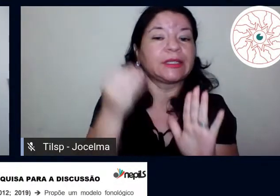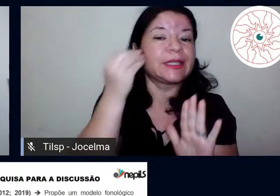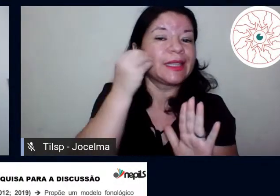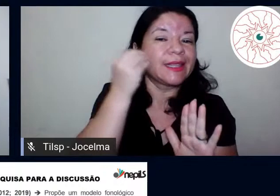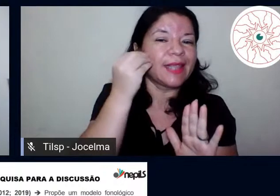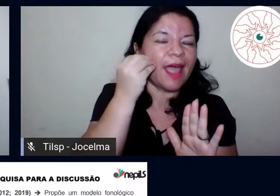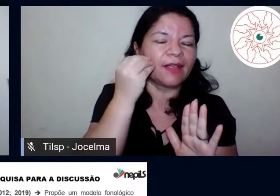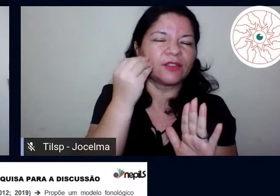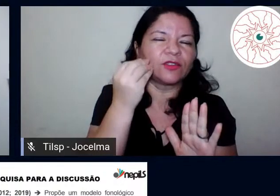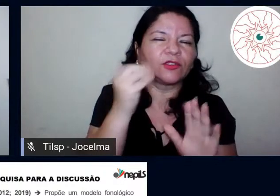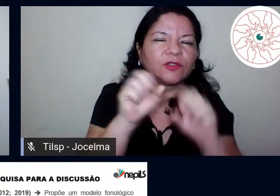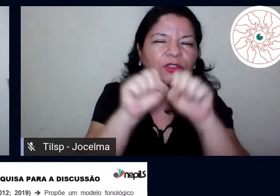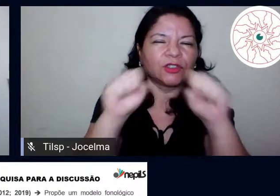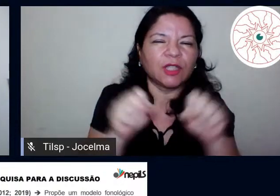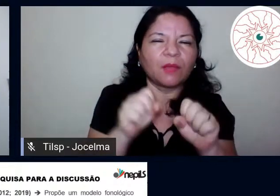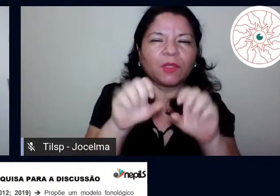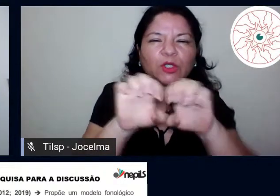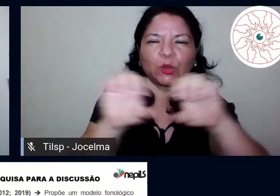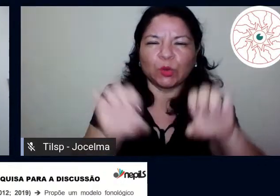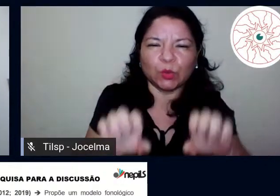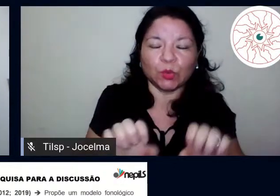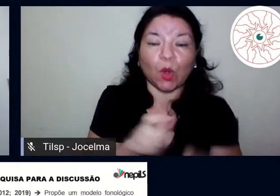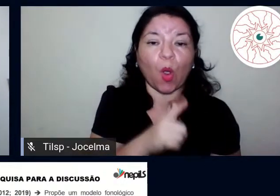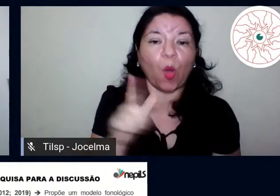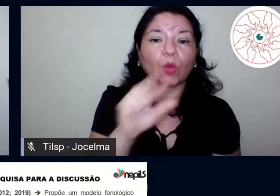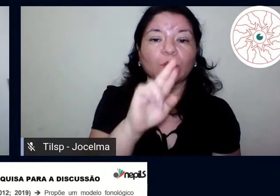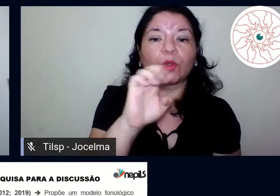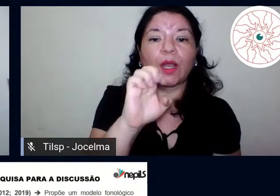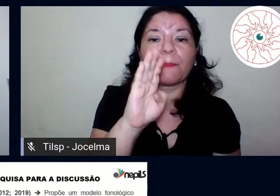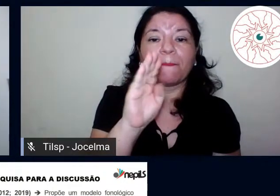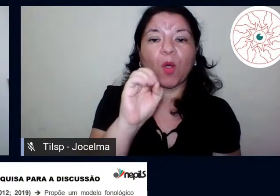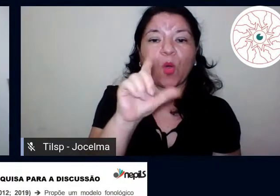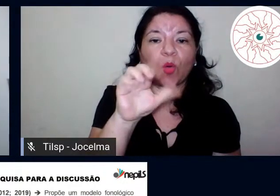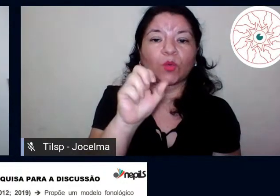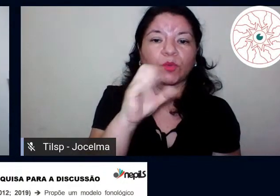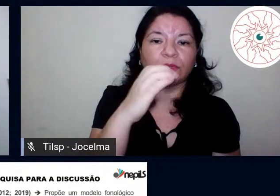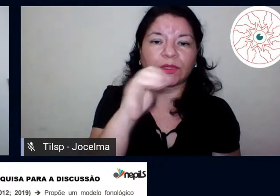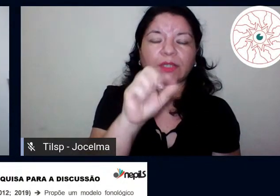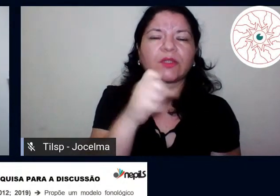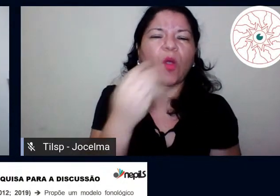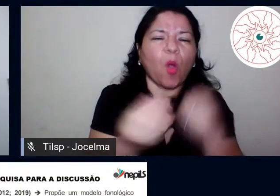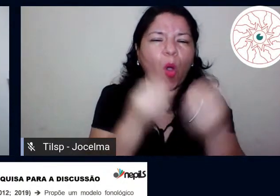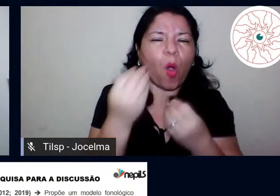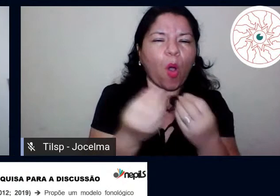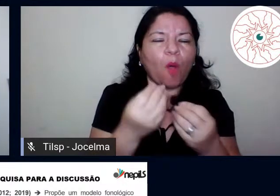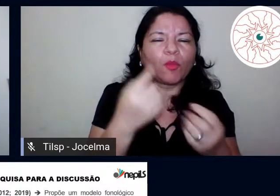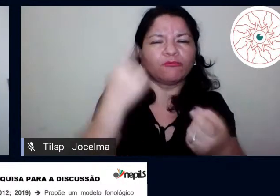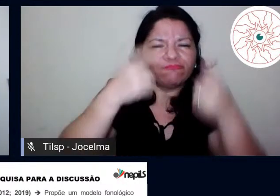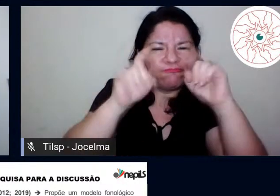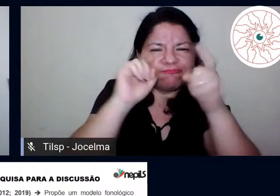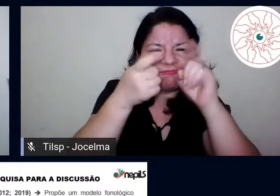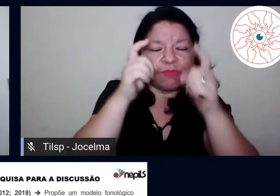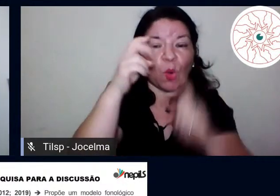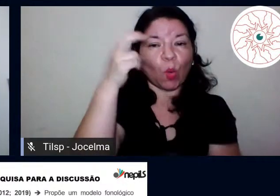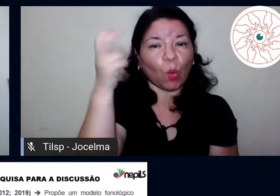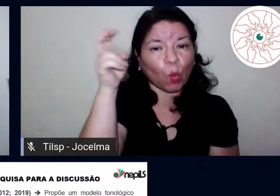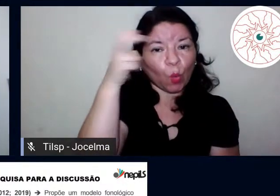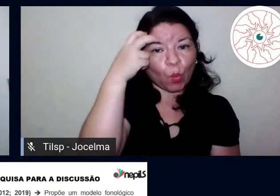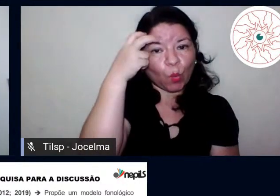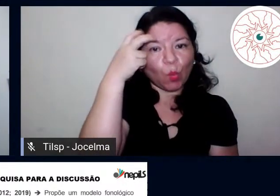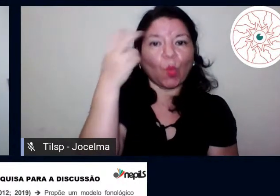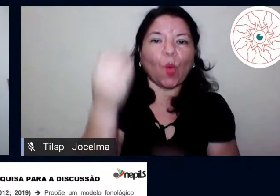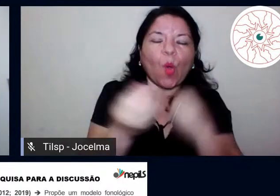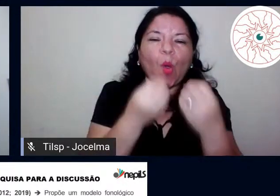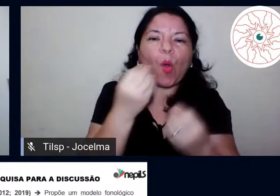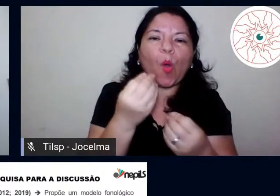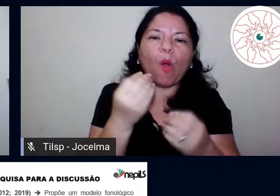MLM. Em Rebolsas, investiga e discute questões sobre cultura surda e a utilização de sistemas